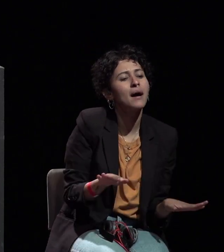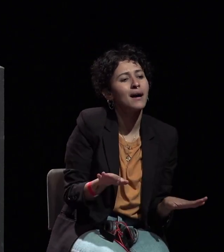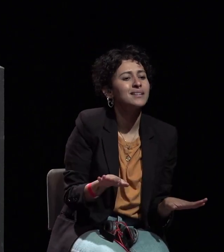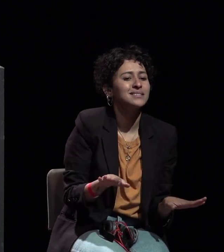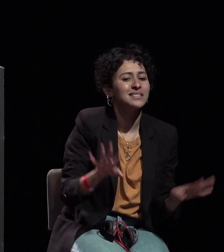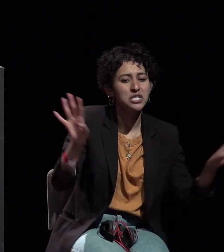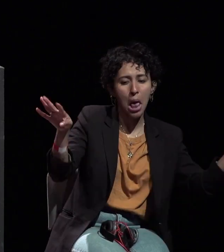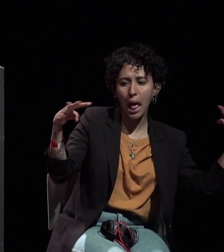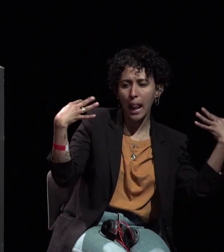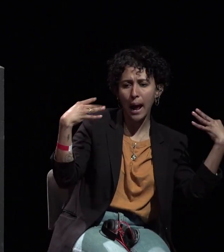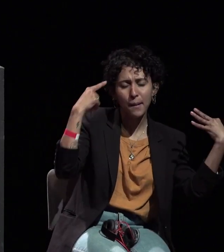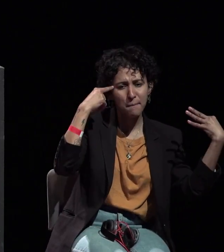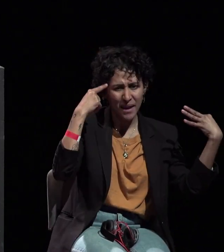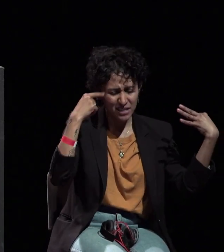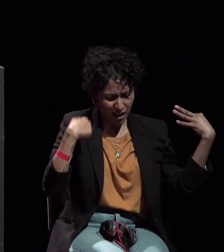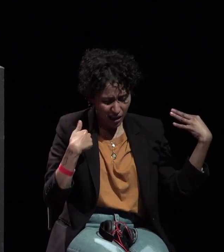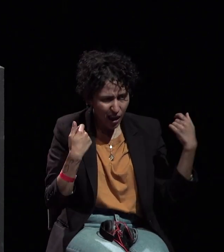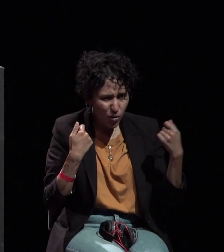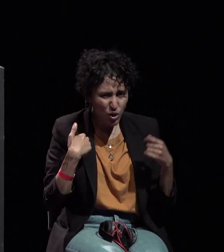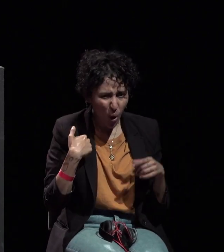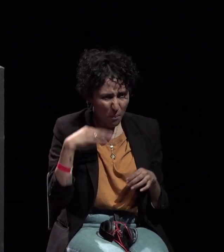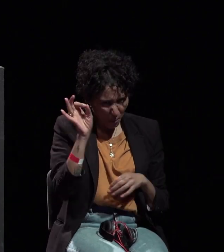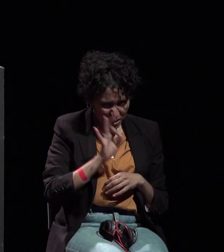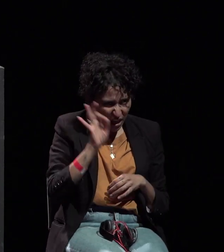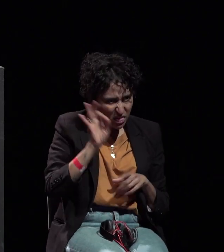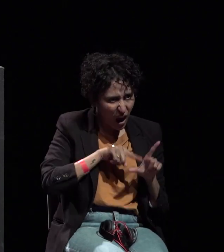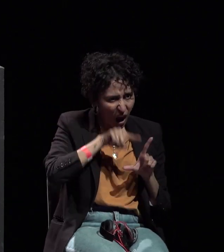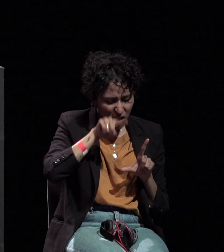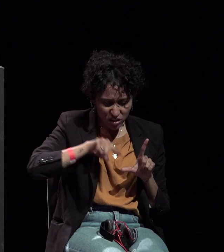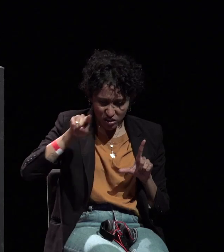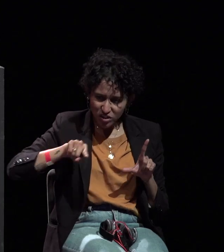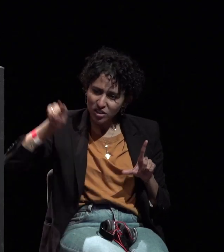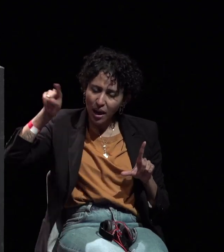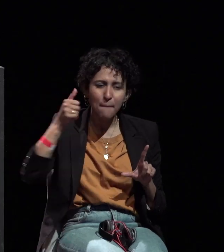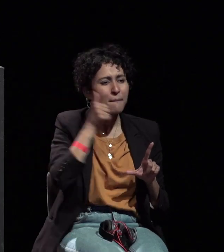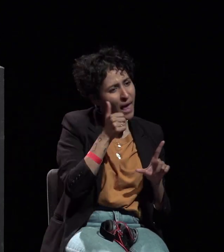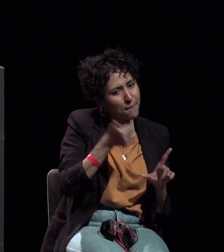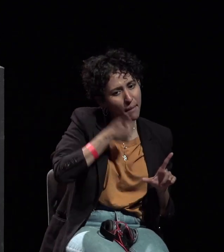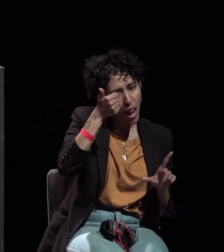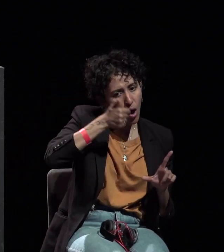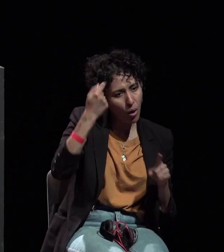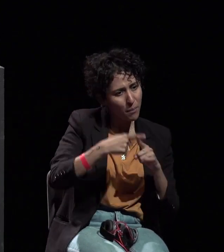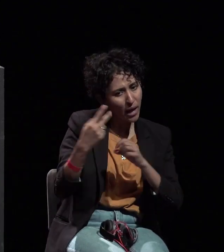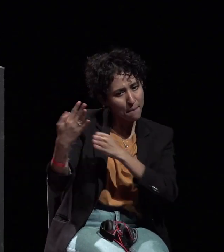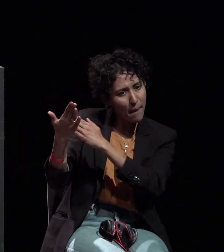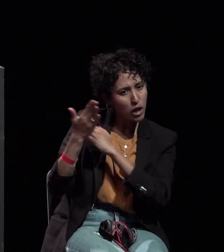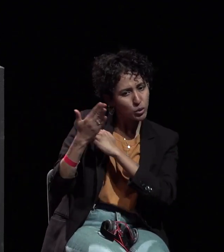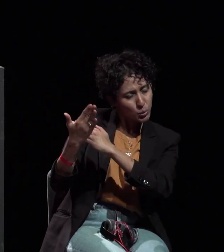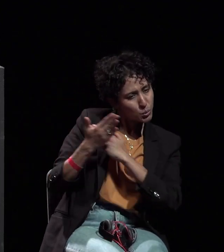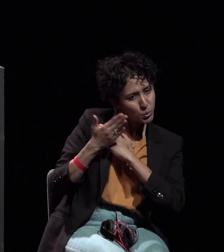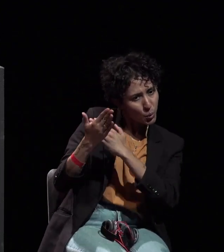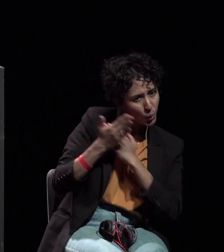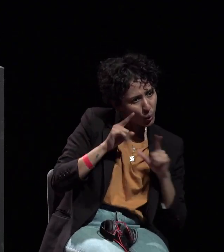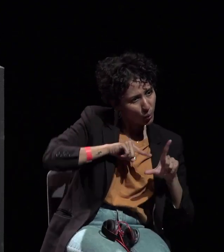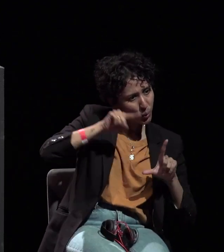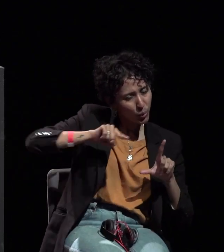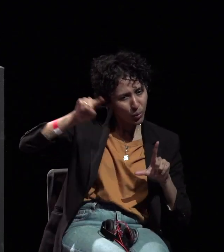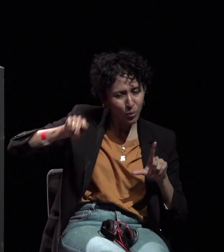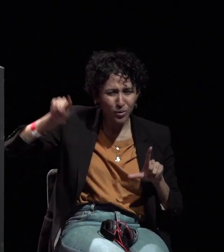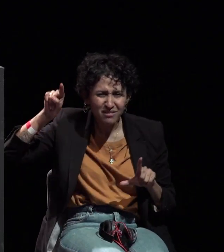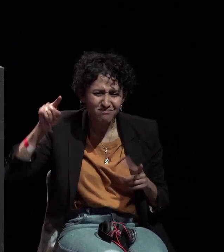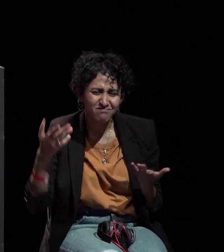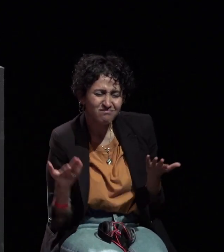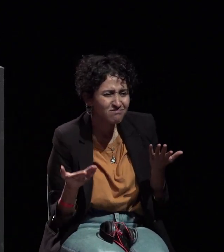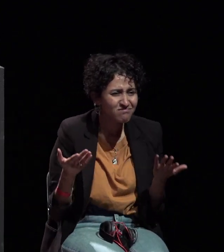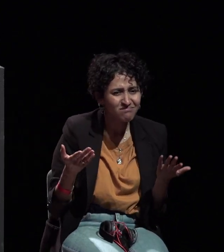gente deve entrar em índices de um governo que teve uma política de desenvolvimento como destinatárias de políticas